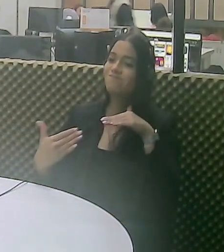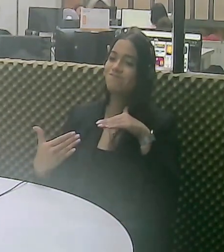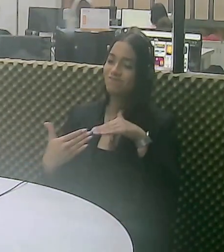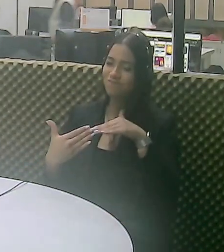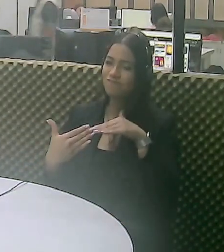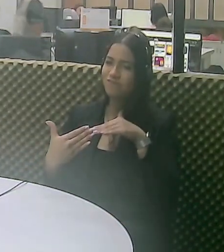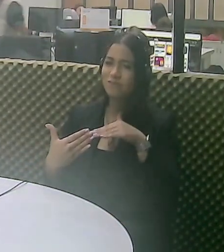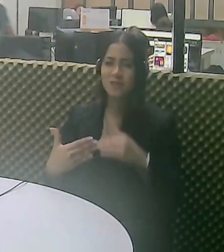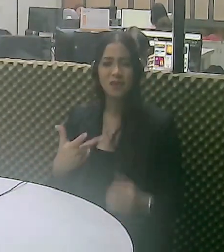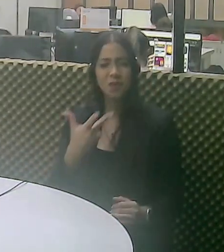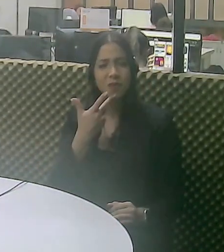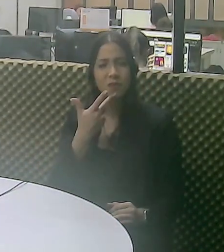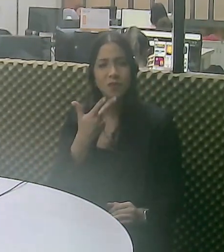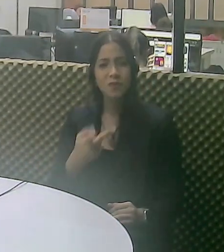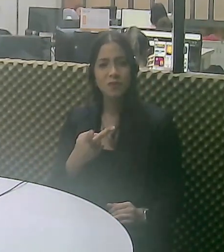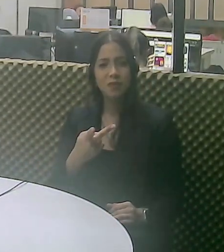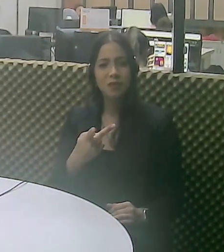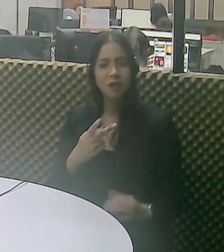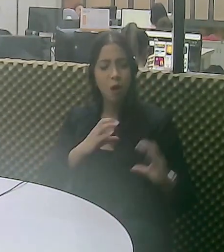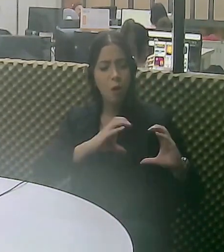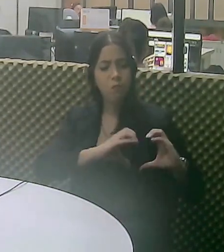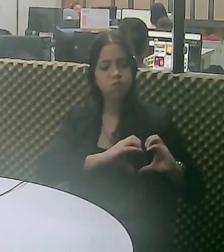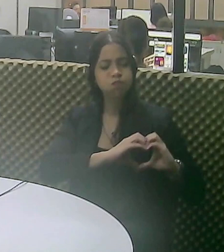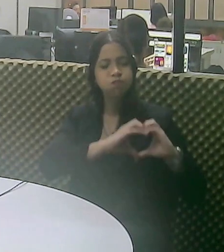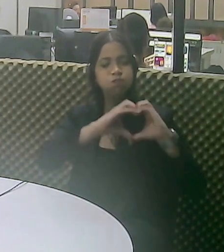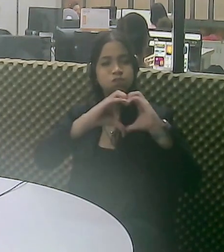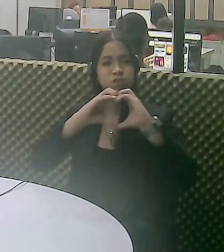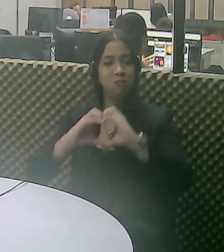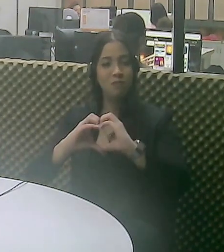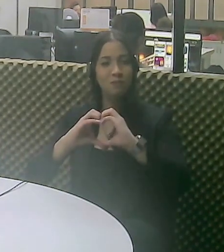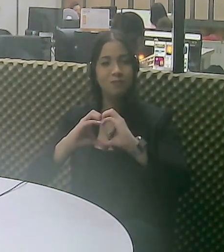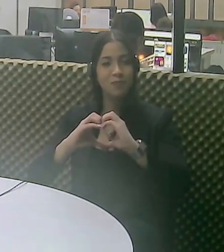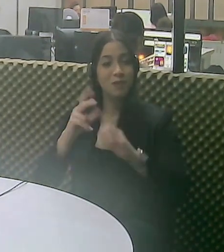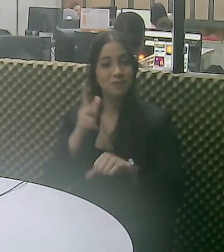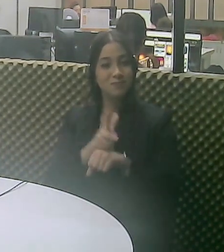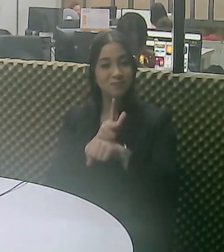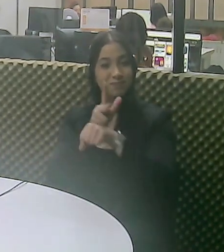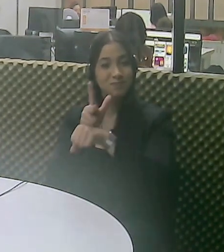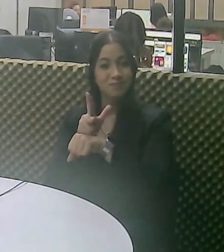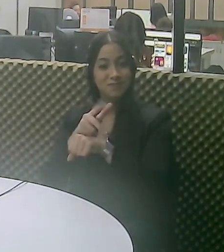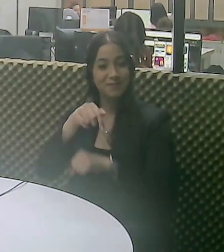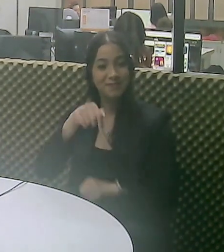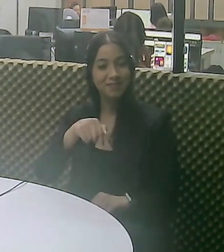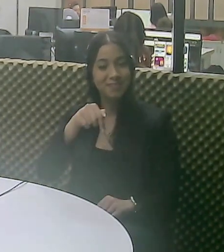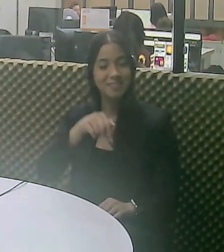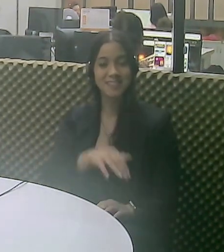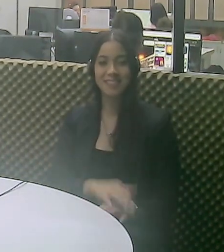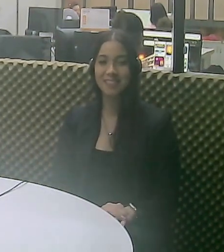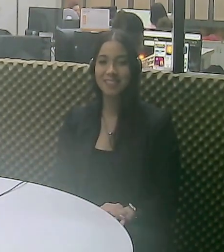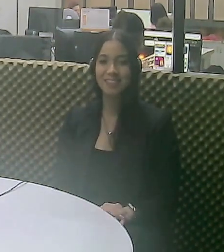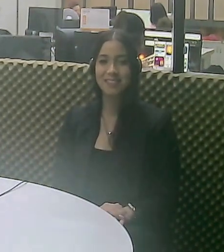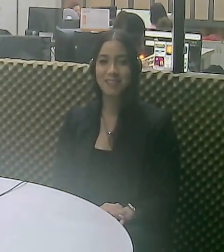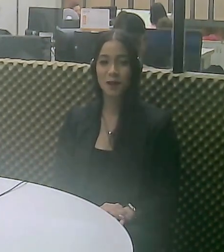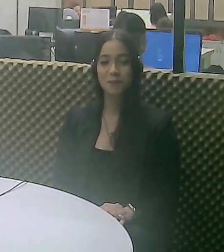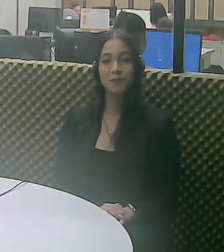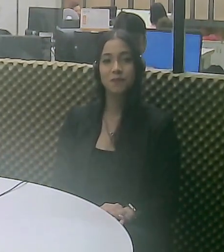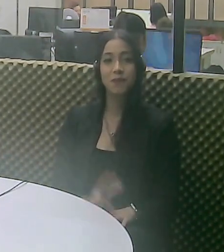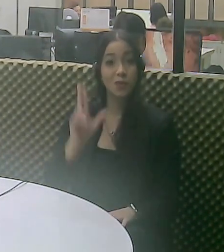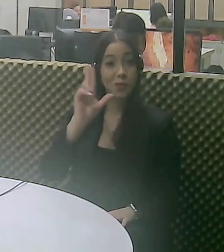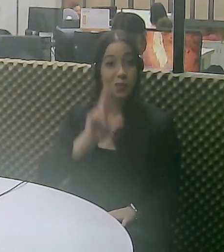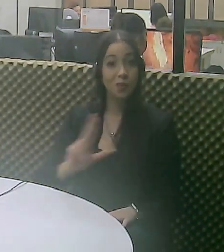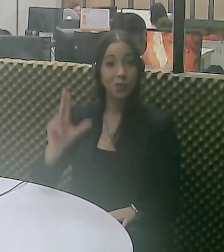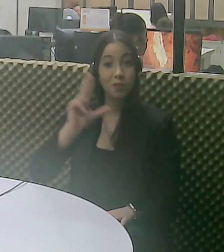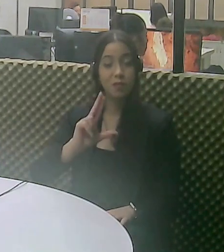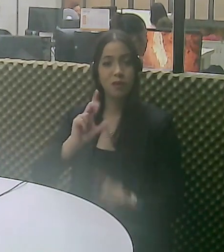grande demais. E se eu te falar que maior ainda é o nosso coração? Vou te mostrar um vídeo que a gente tem sobre Uberlândia. Para